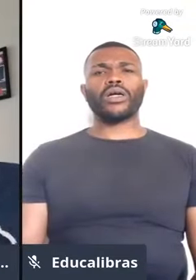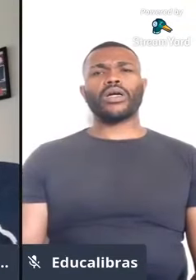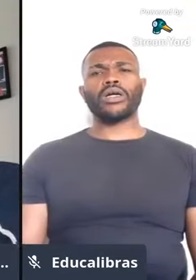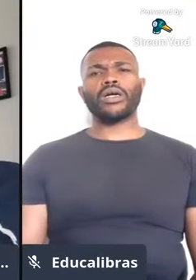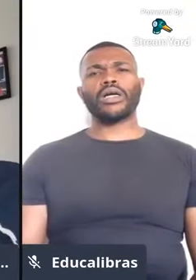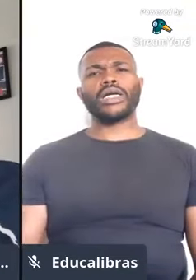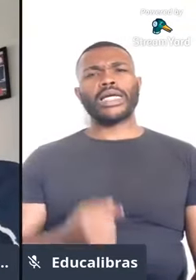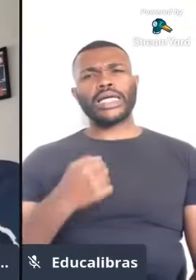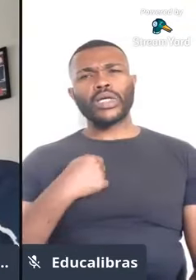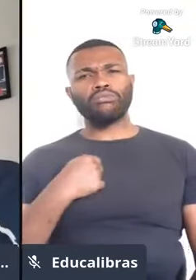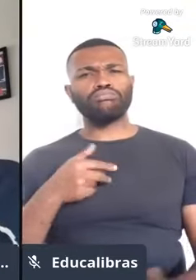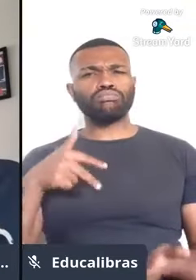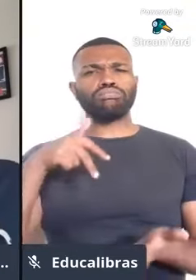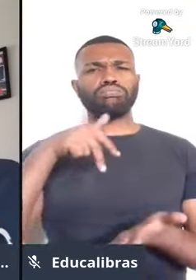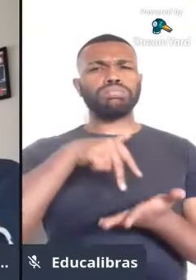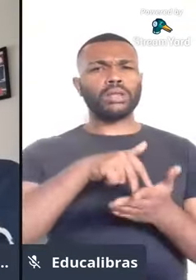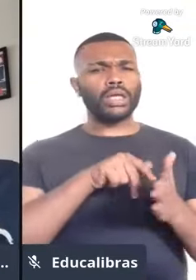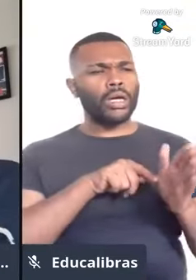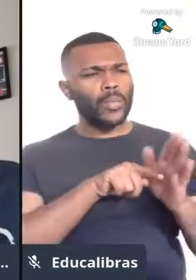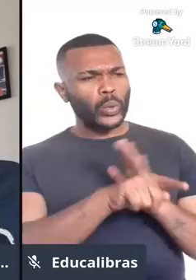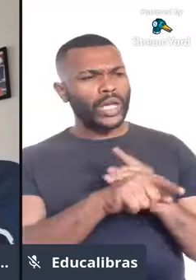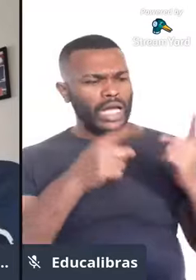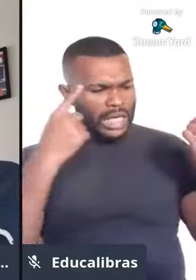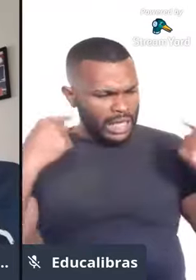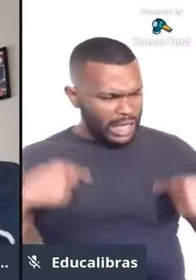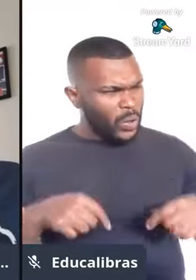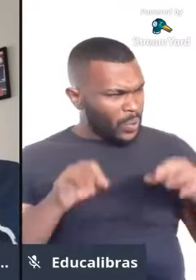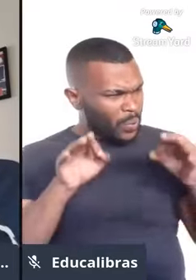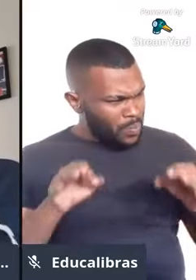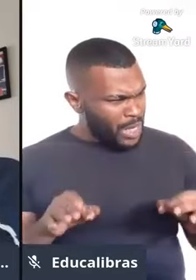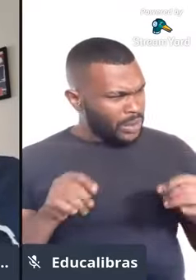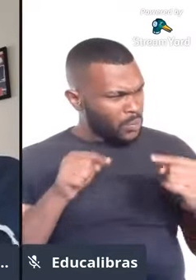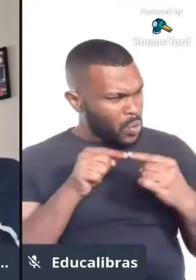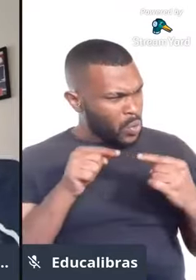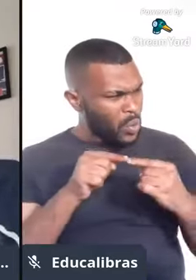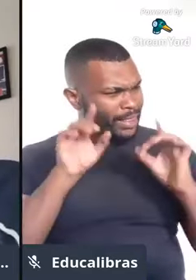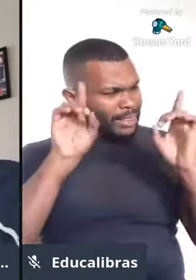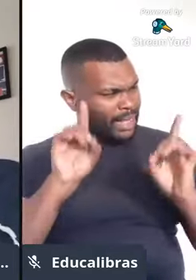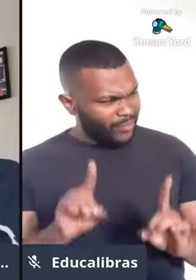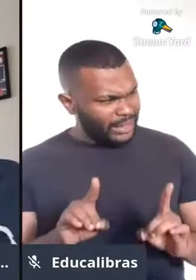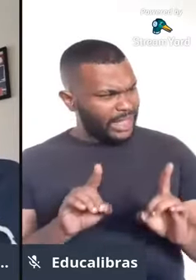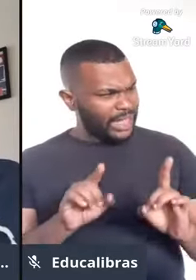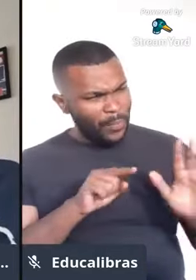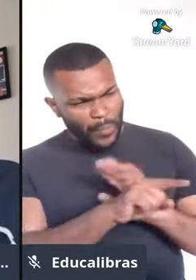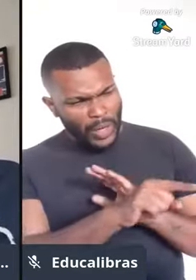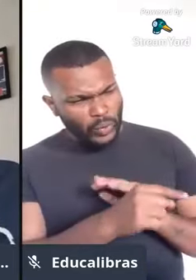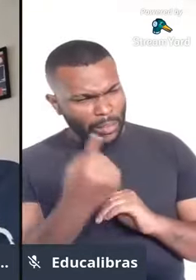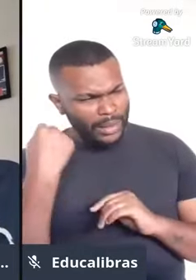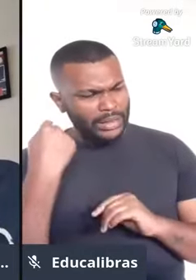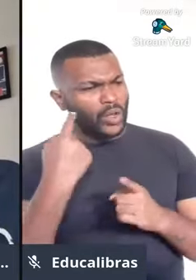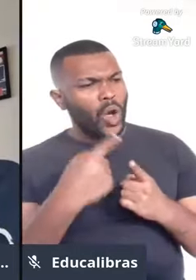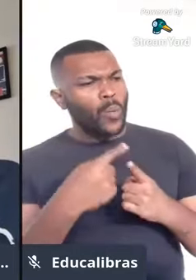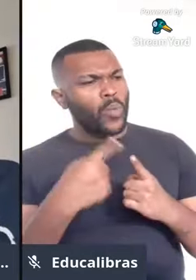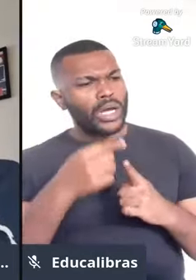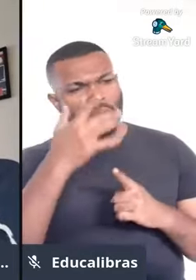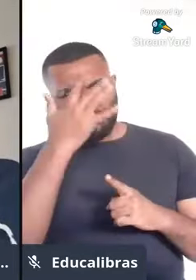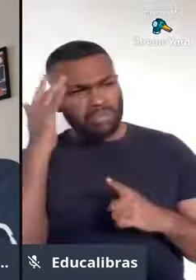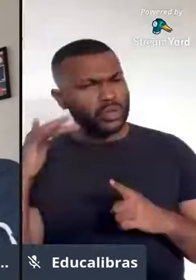perguntar se eu era realmente uma pessoa com deficiência, porque as pessoas que estavam à minha volta não poderiam responder